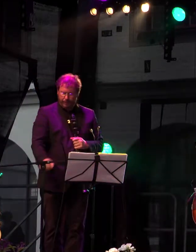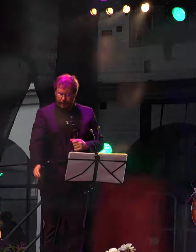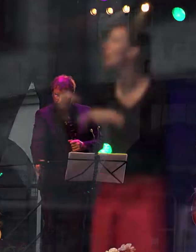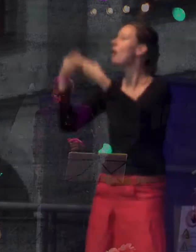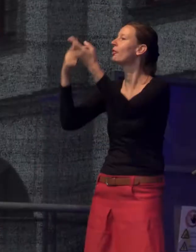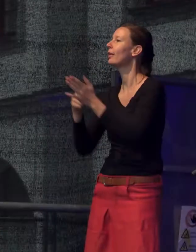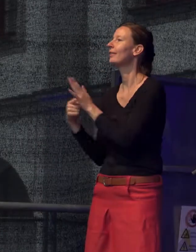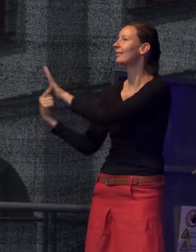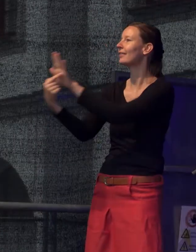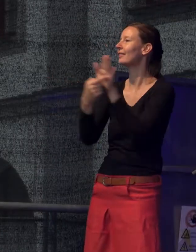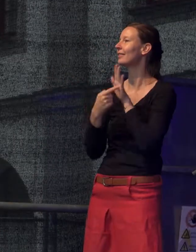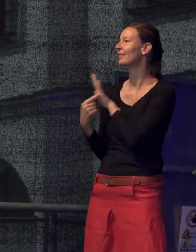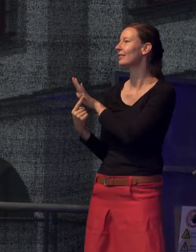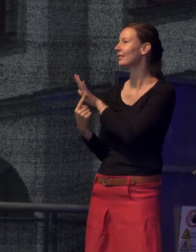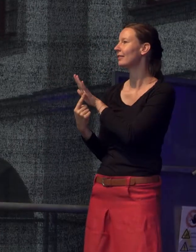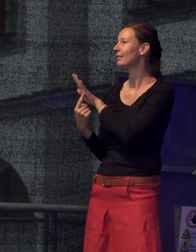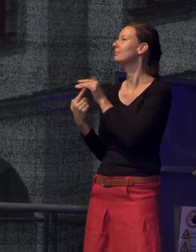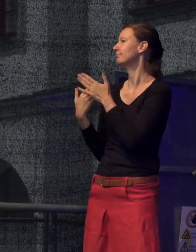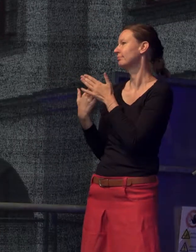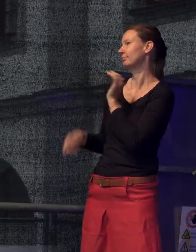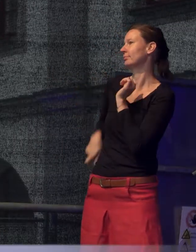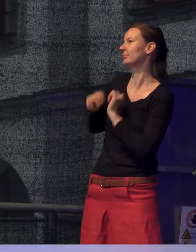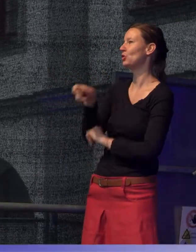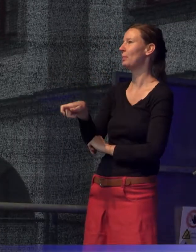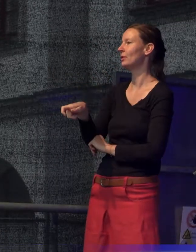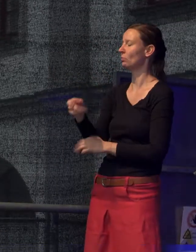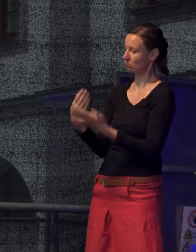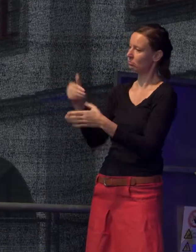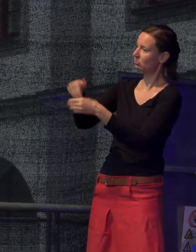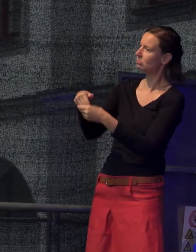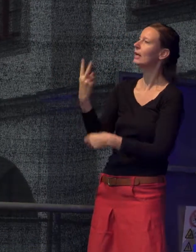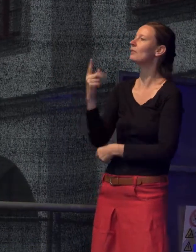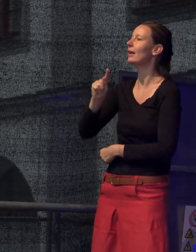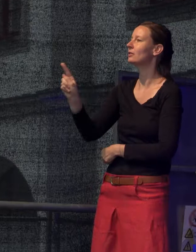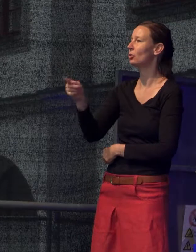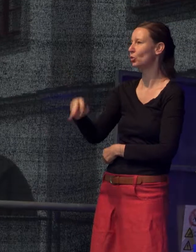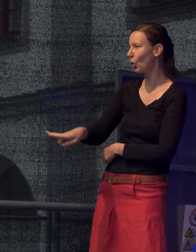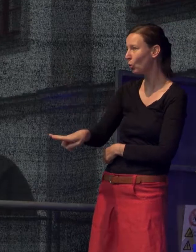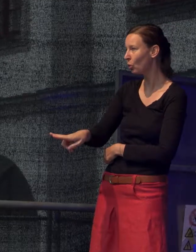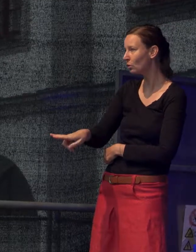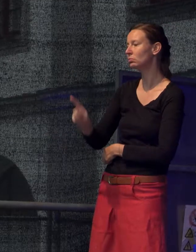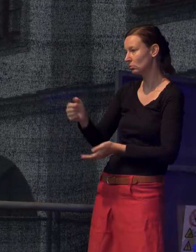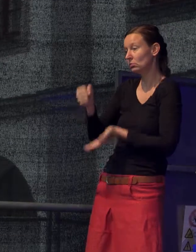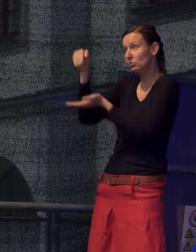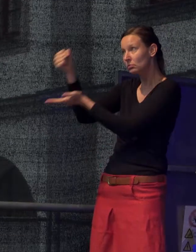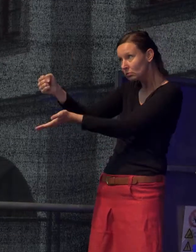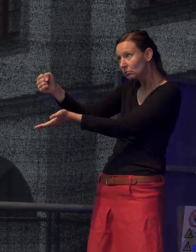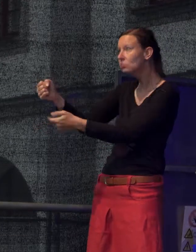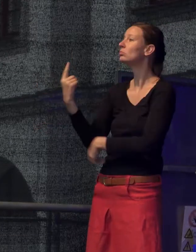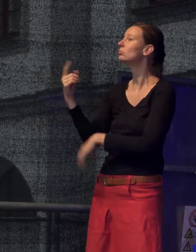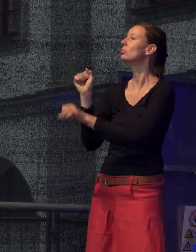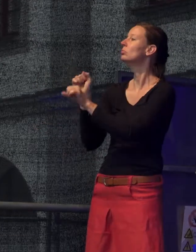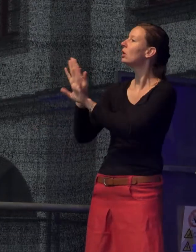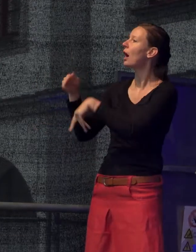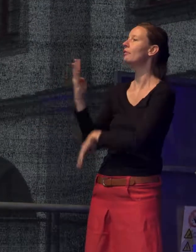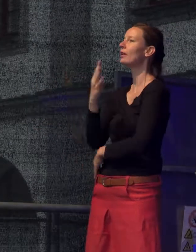mit dem ausstellungs stipendium im wert von 2000 euro kann frau julia mir ihn nun ihre werke vier wochen